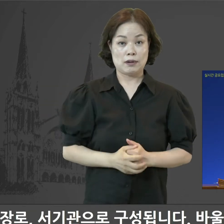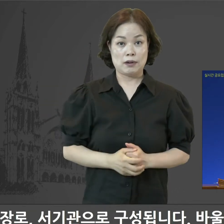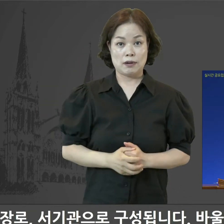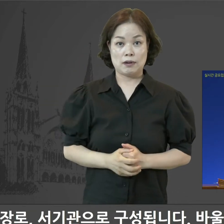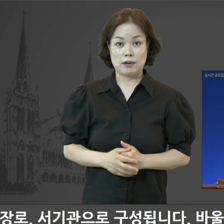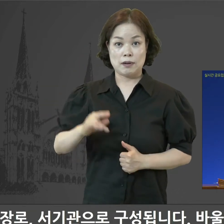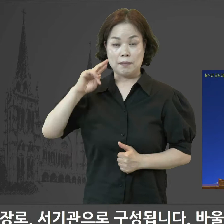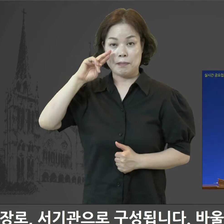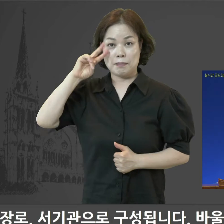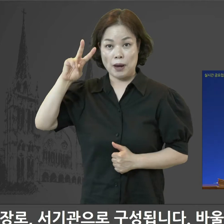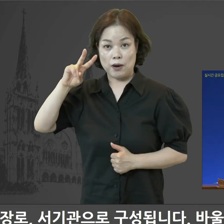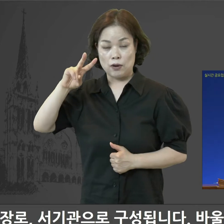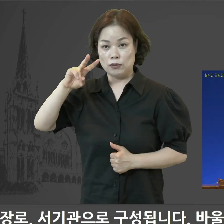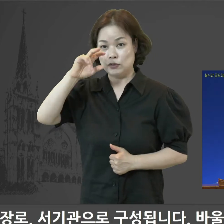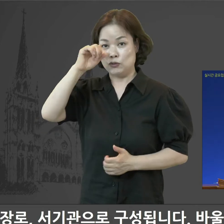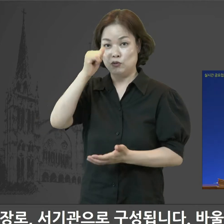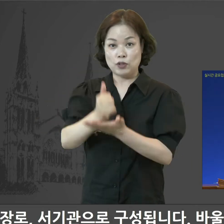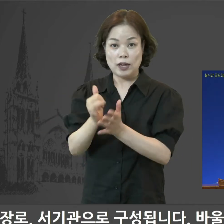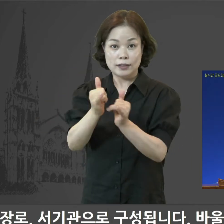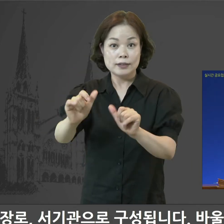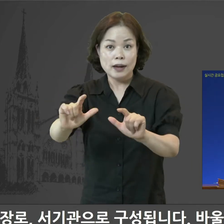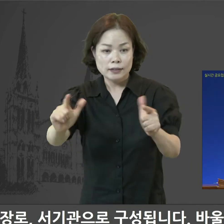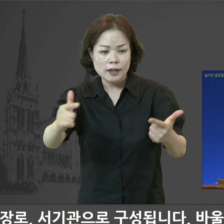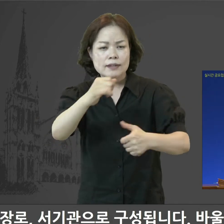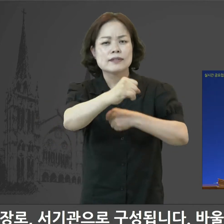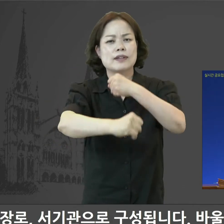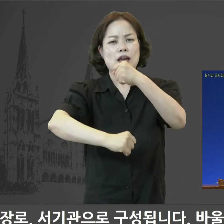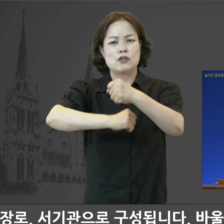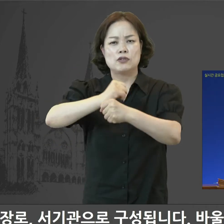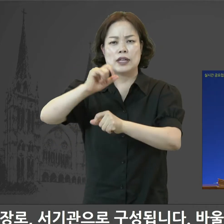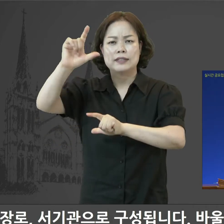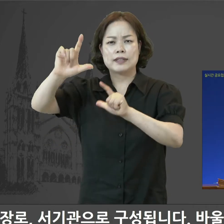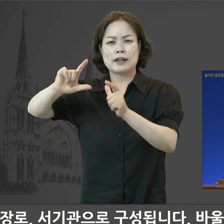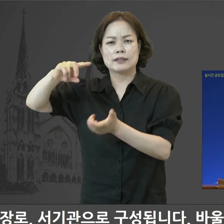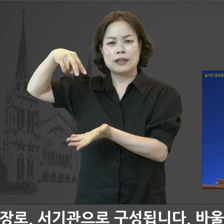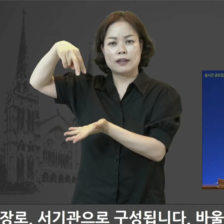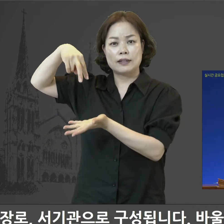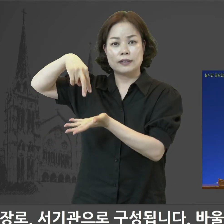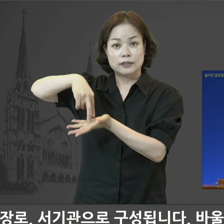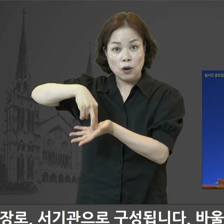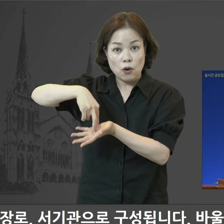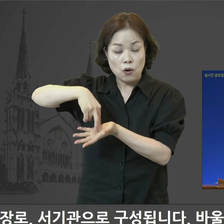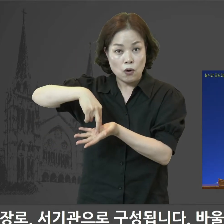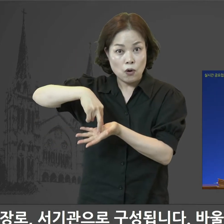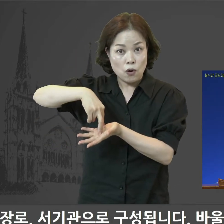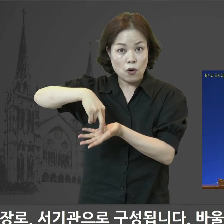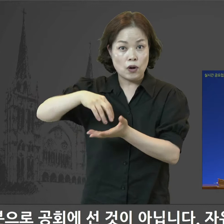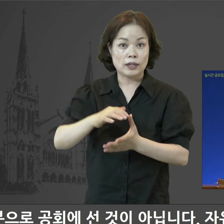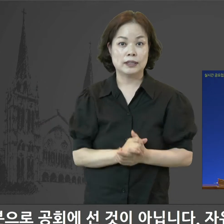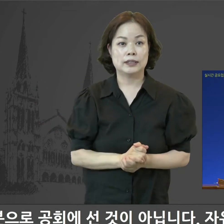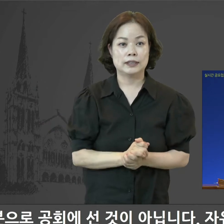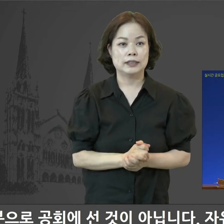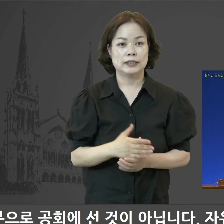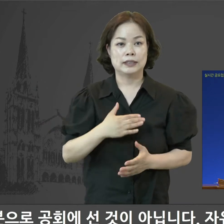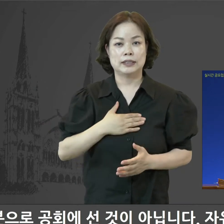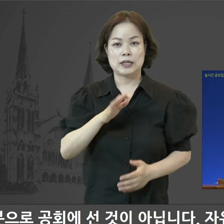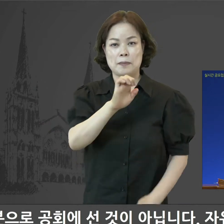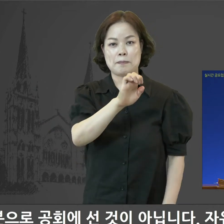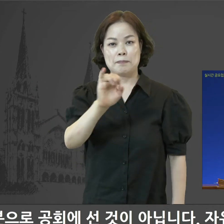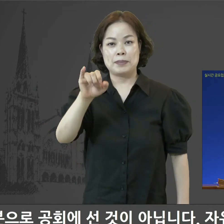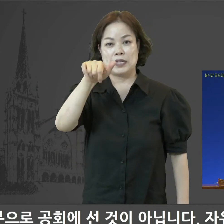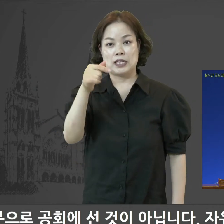바울은 결박이 풀린 상태에서, 그러니까 자유인의 상태에서 공회에 일종의